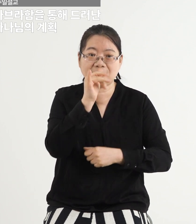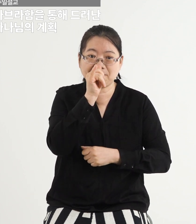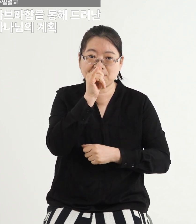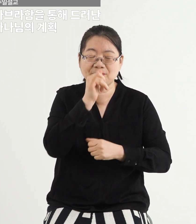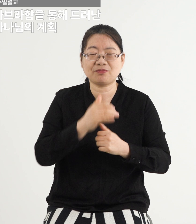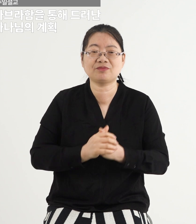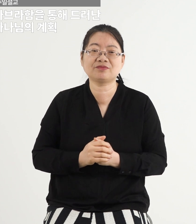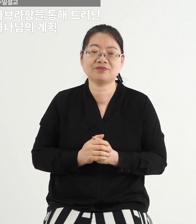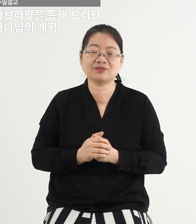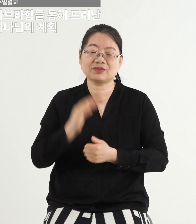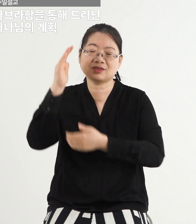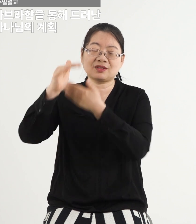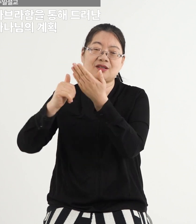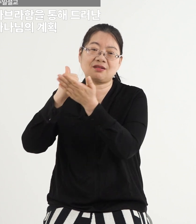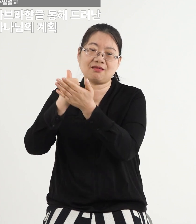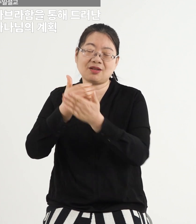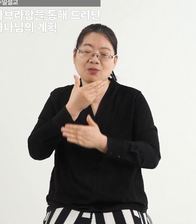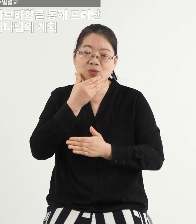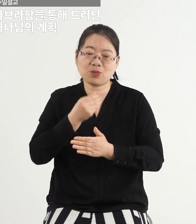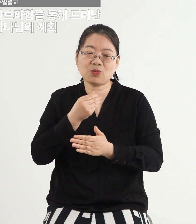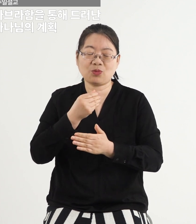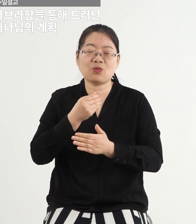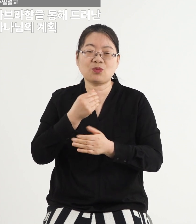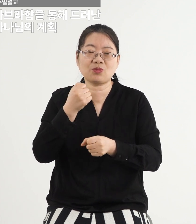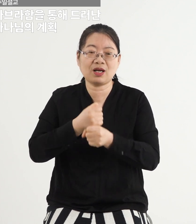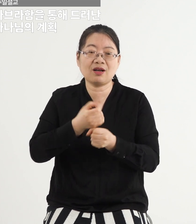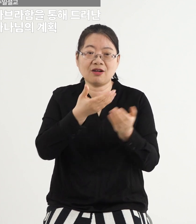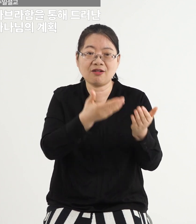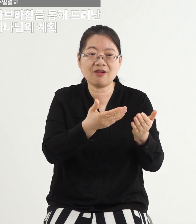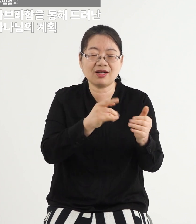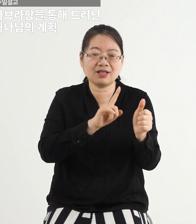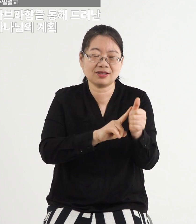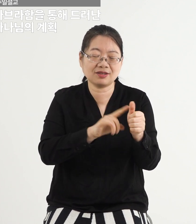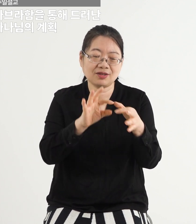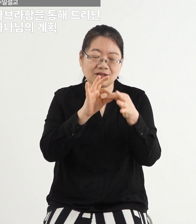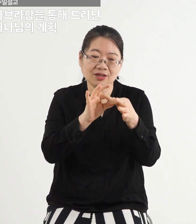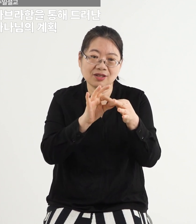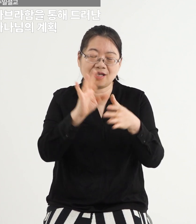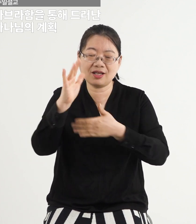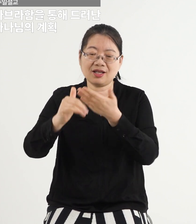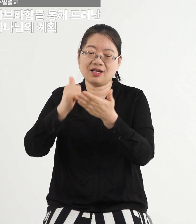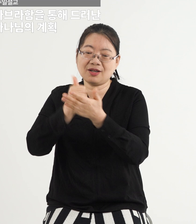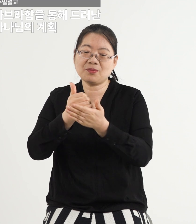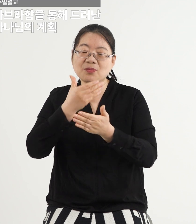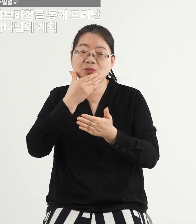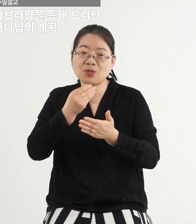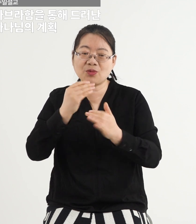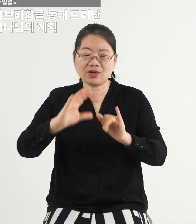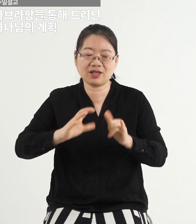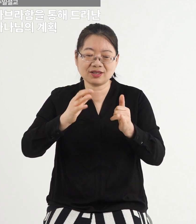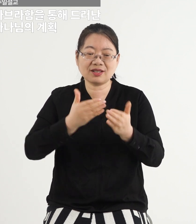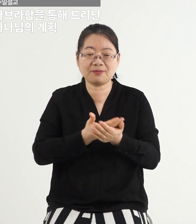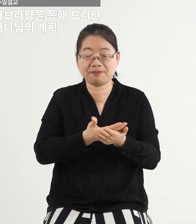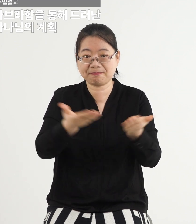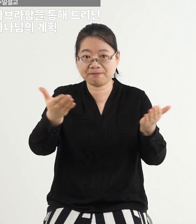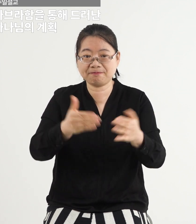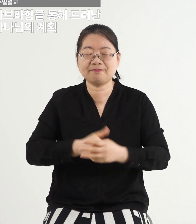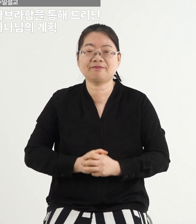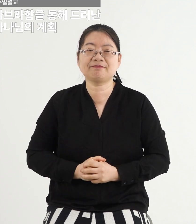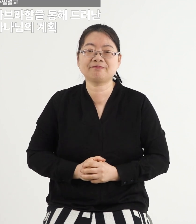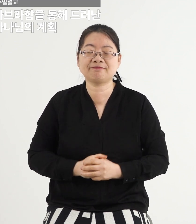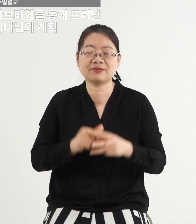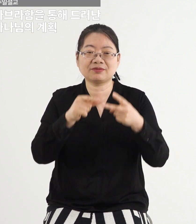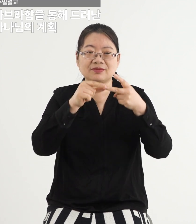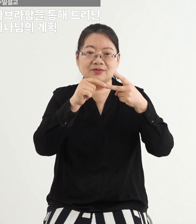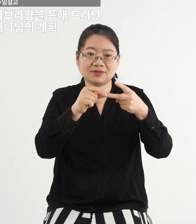있어요. 하나님이 복되게 하셔서 그를 통해 하나님의 복을 세상에 흘려보내요.